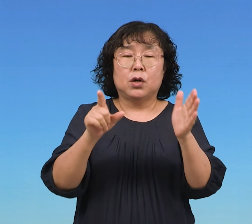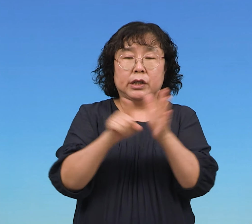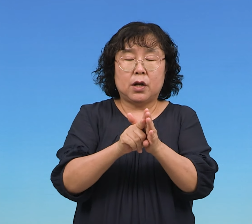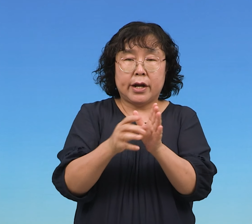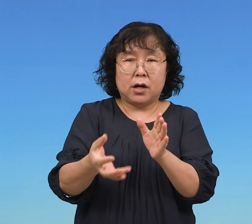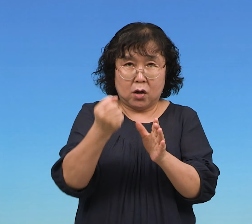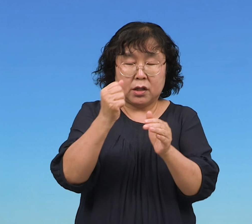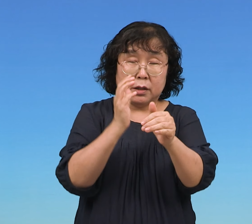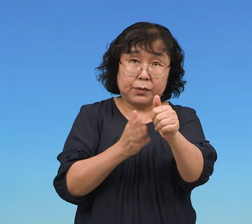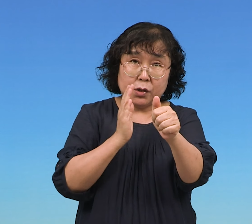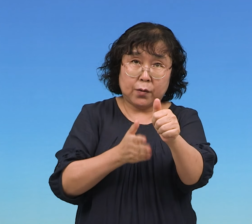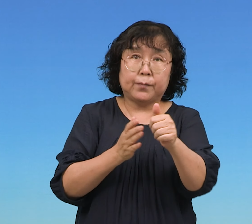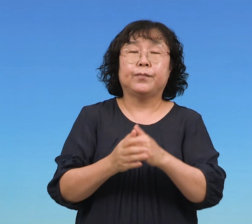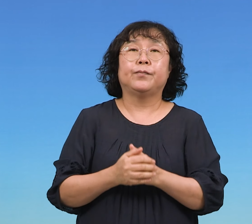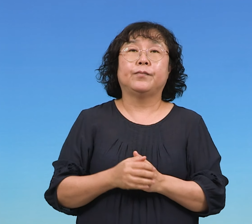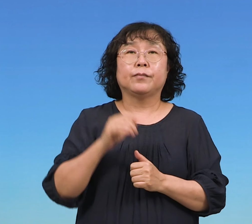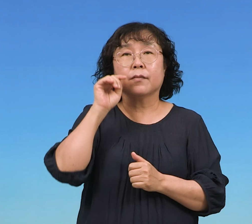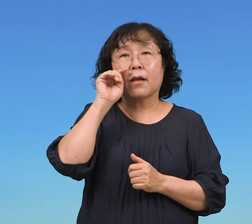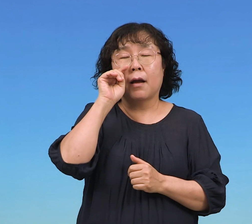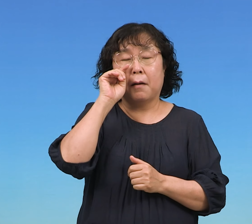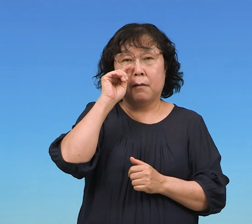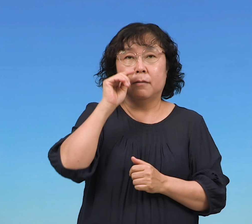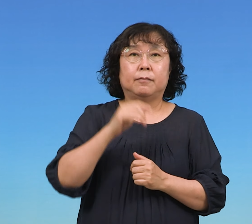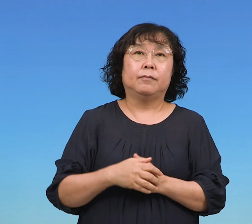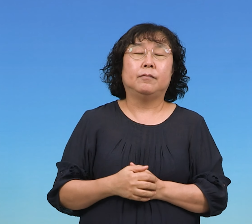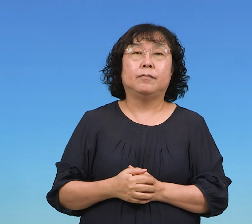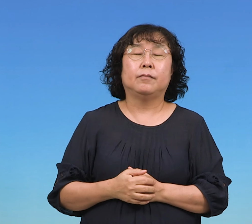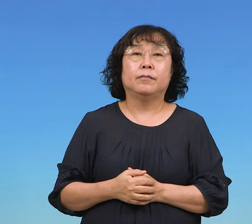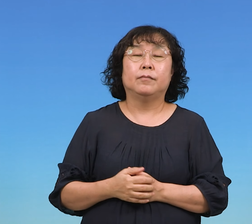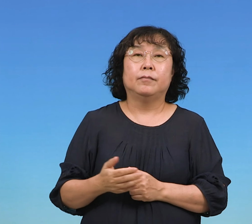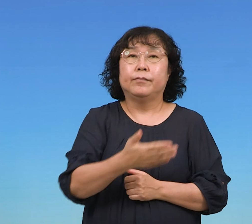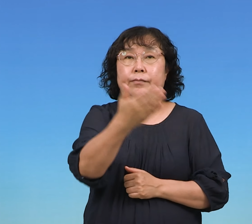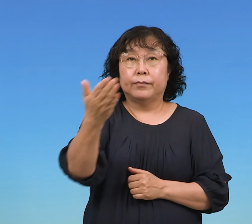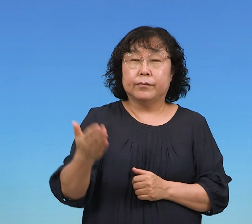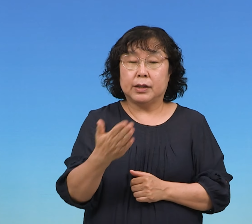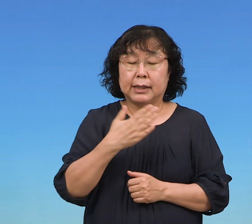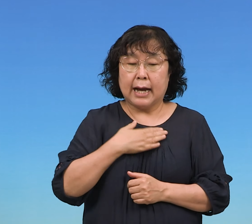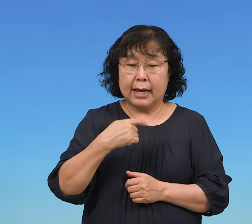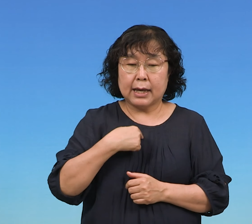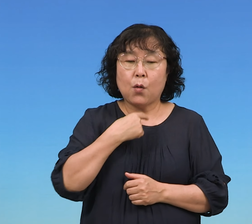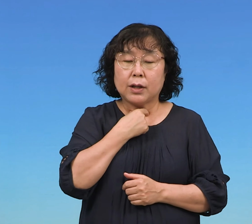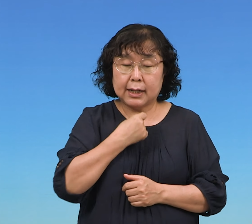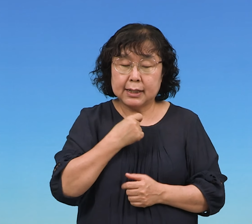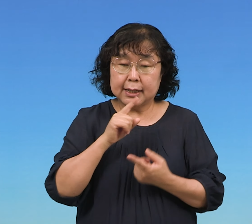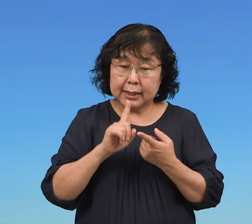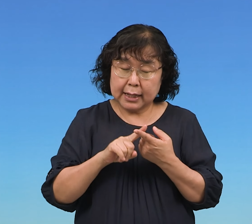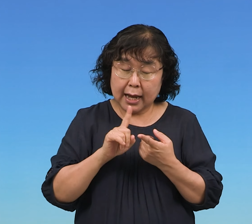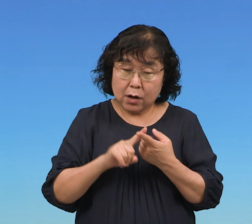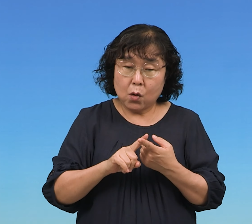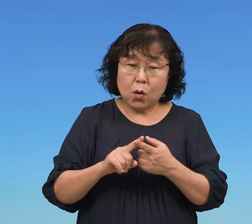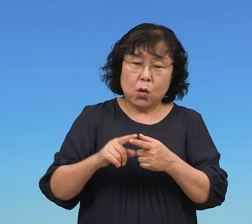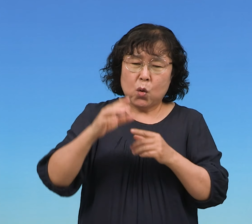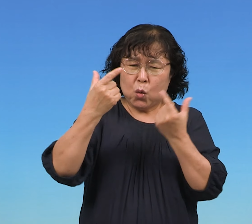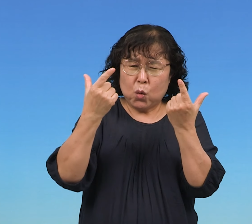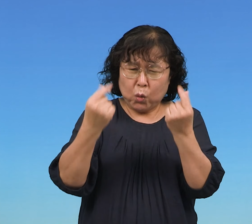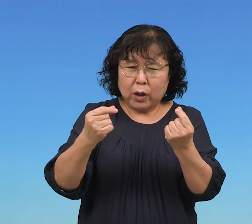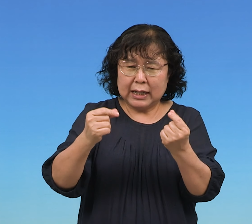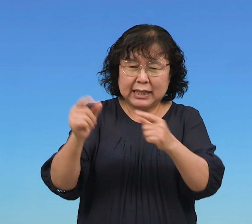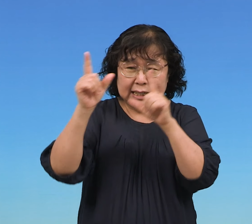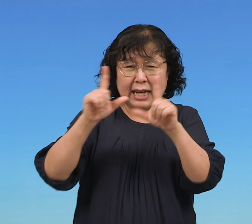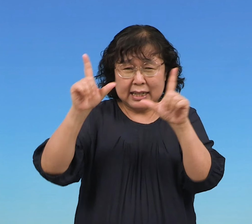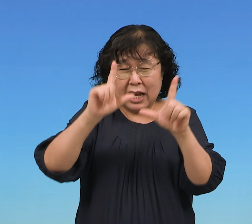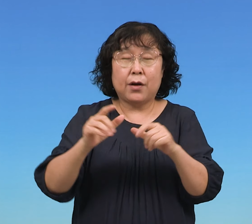지난주에도 말씀드렸지만, 설교 시간에 그 특세 때도 말씀드렸지만, 여러분이 저한테 원하는 대로 사시면 돼요. 여러분 저한테 뭘